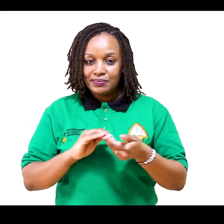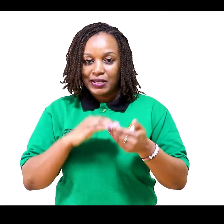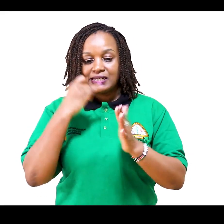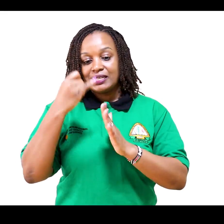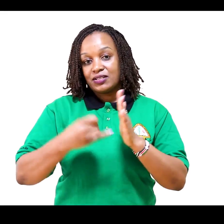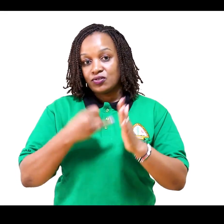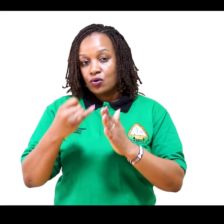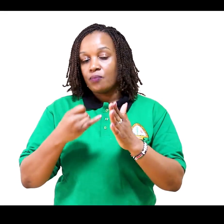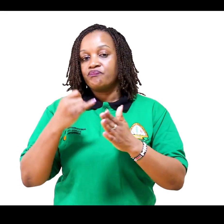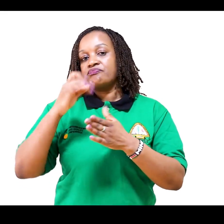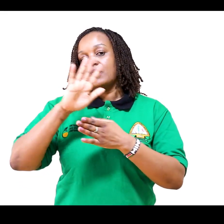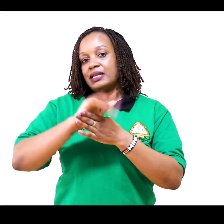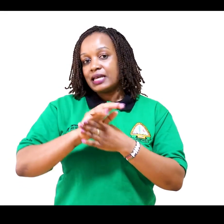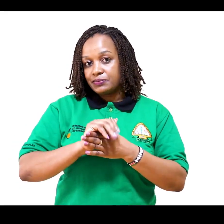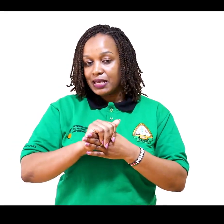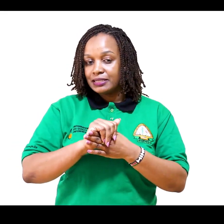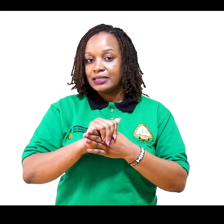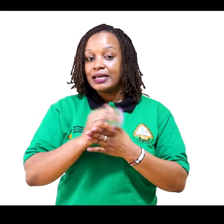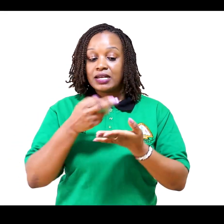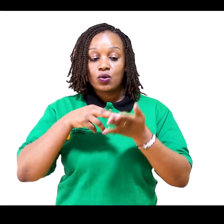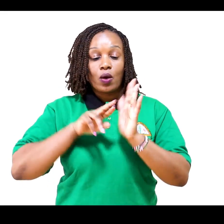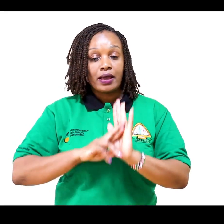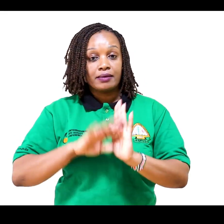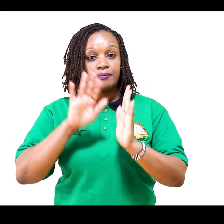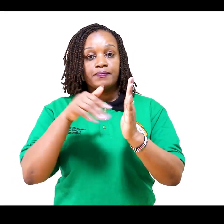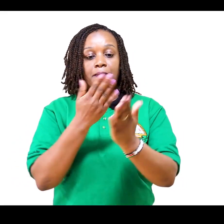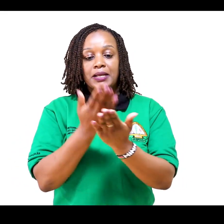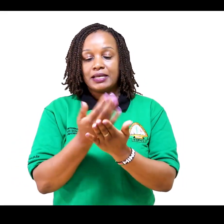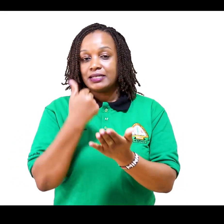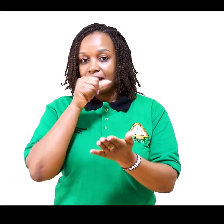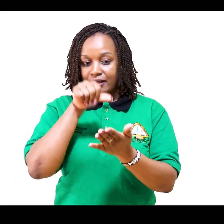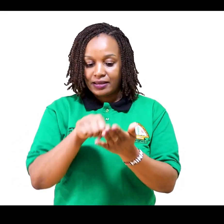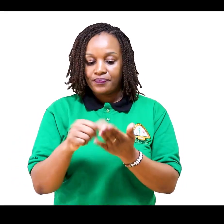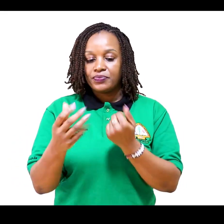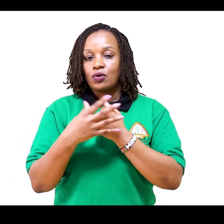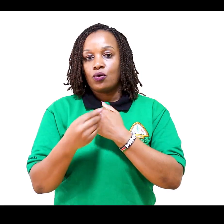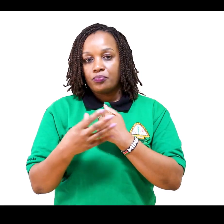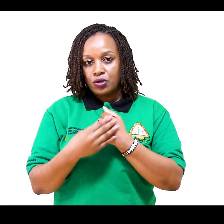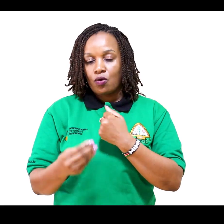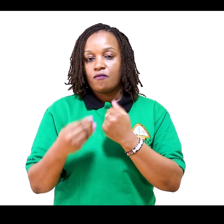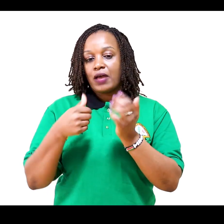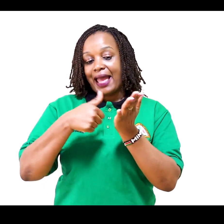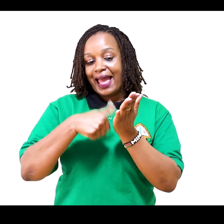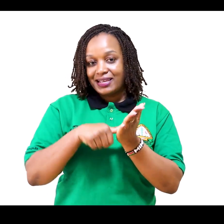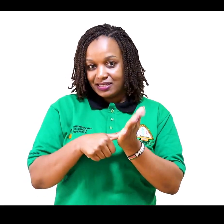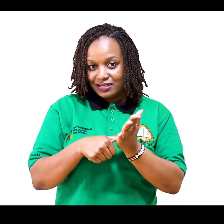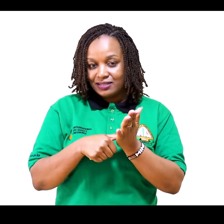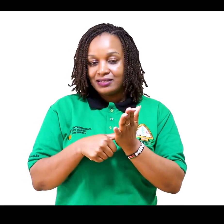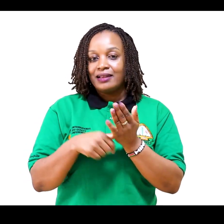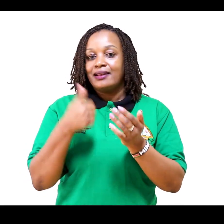viambatisho vya viwanda, mahitaji ni barua ya maombi, nakala ya kitambulisho cha taifa, barua